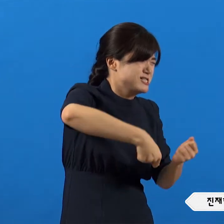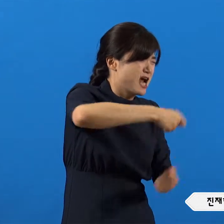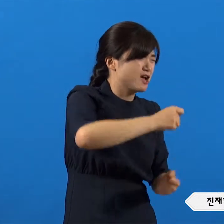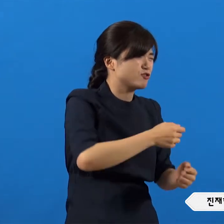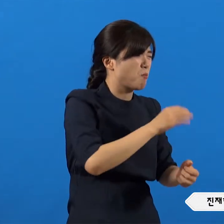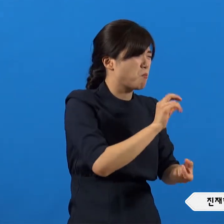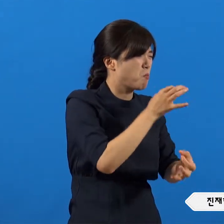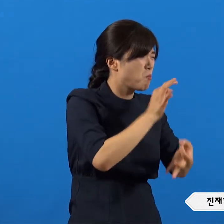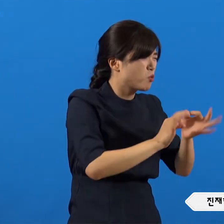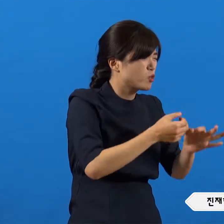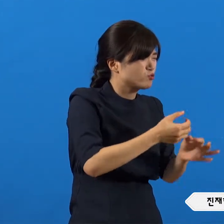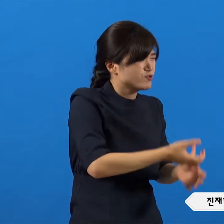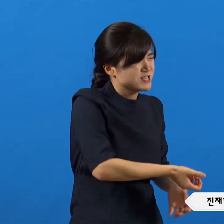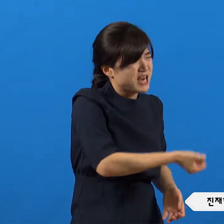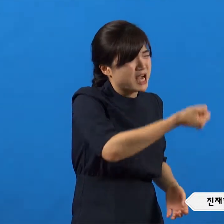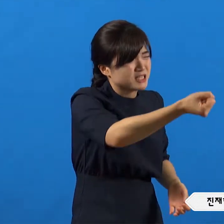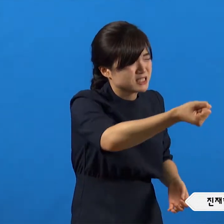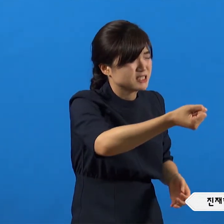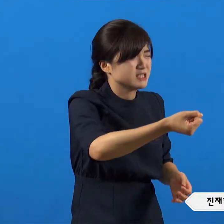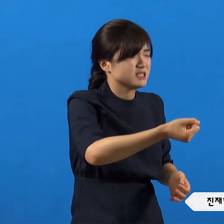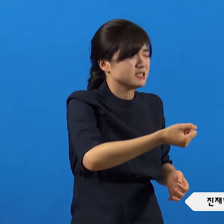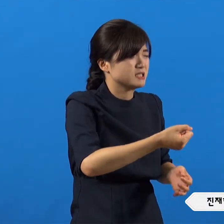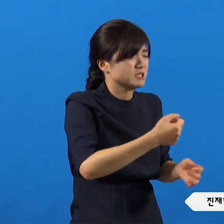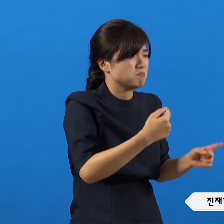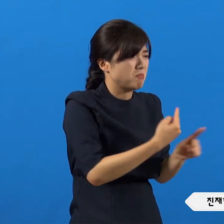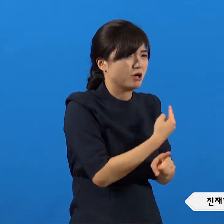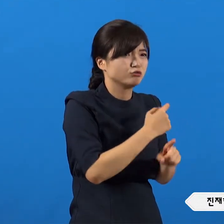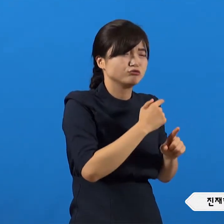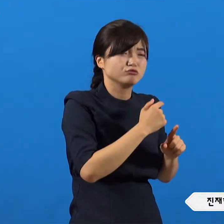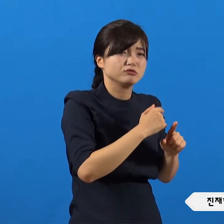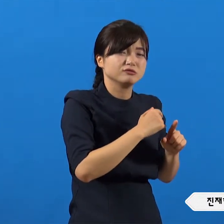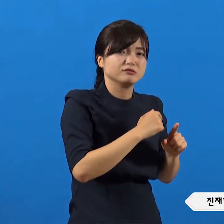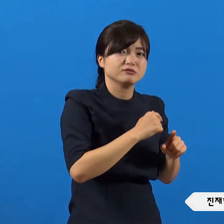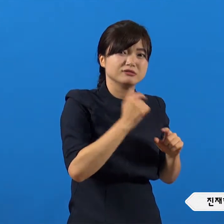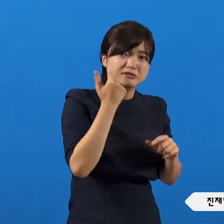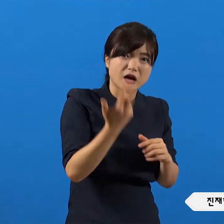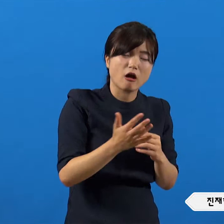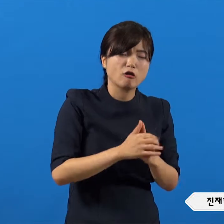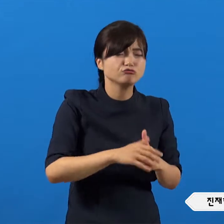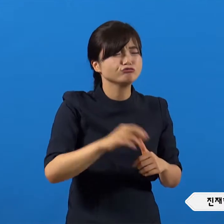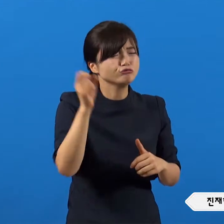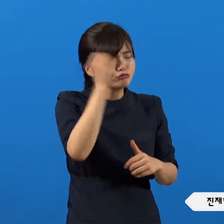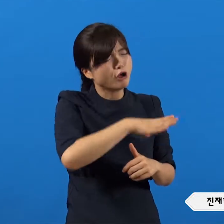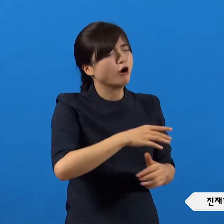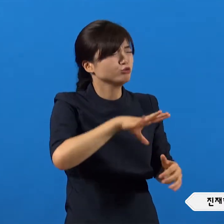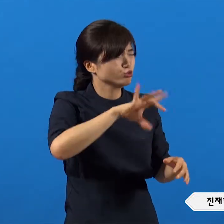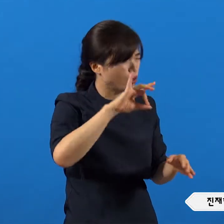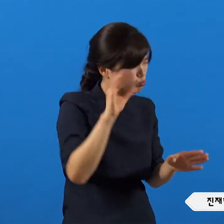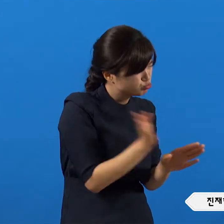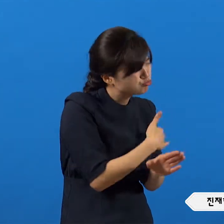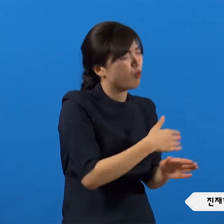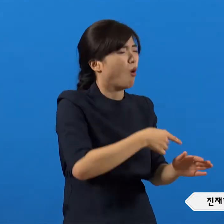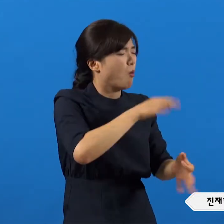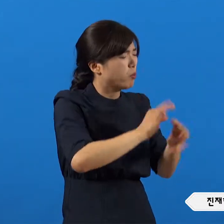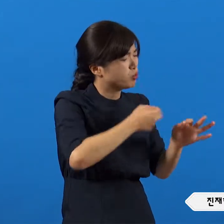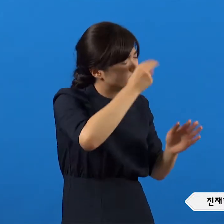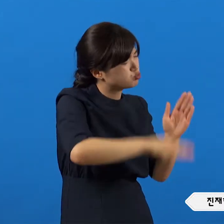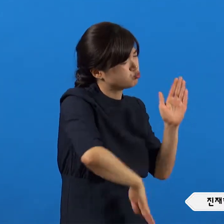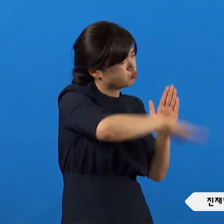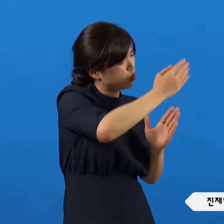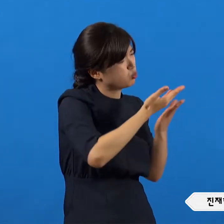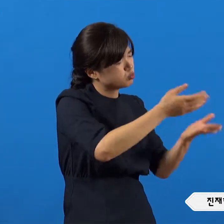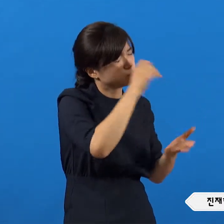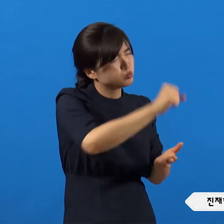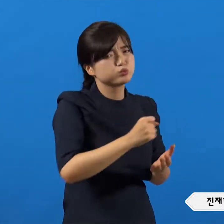복잡하게 하셨을까요? 아니 이미 비어있는 포도주병을 단번에 채우시는 게 훨씬 더 은혜롭고